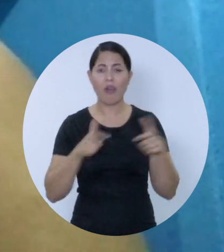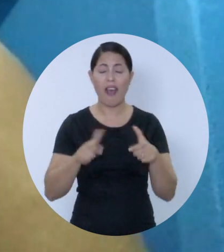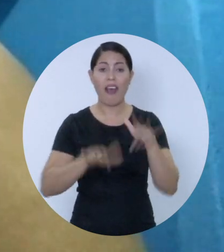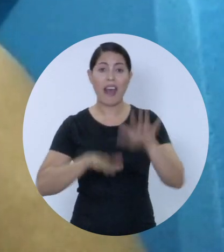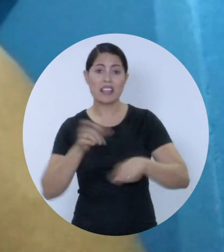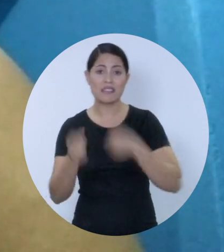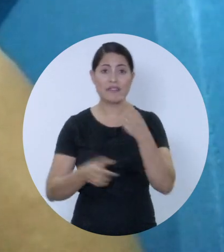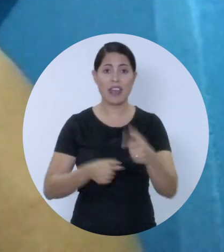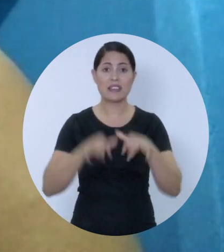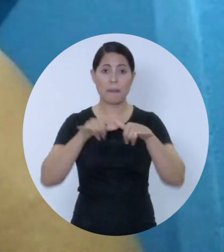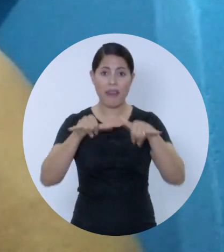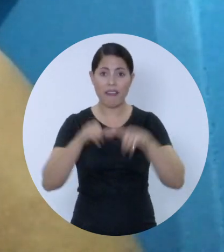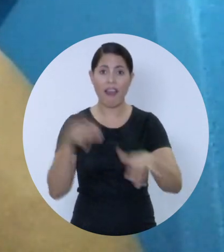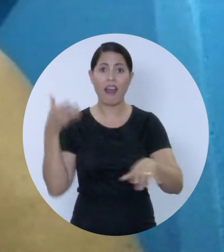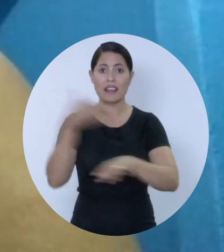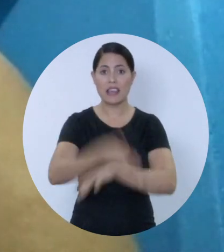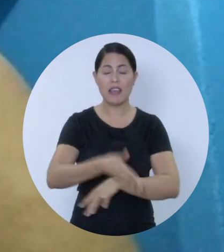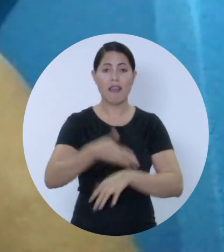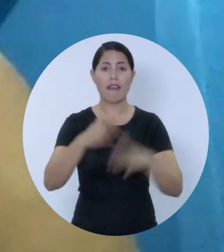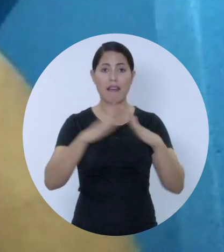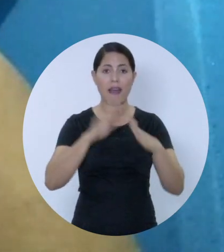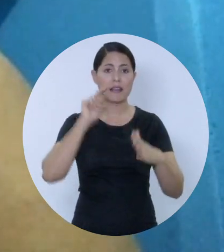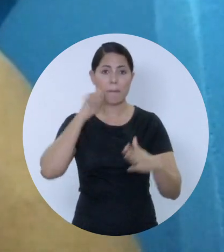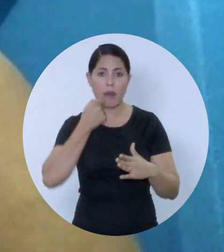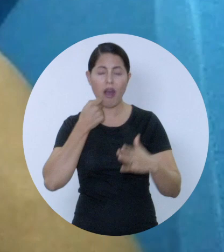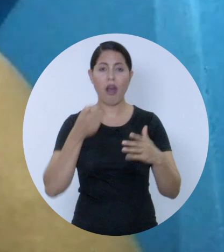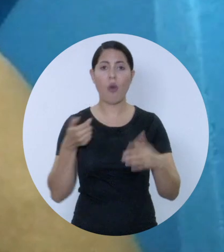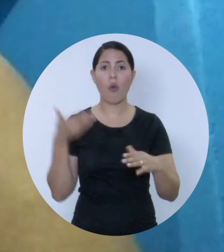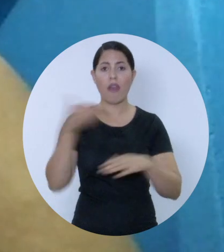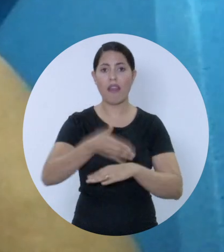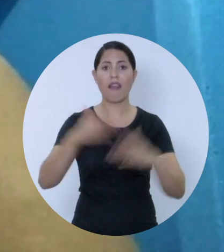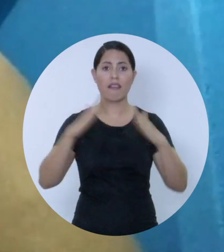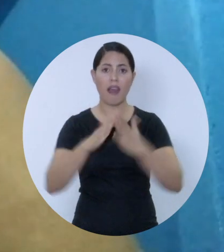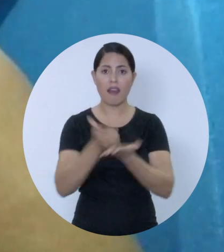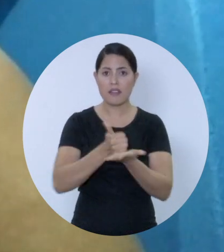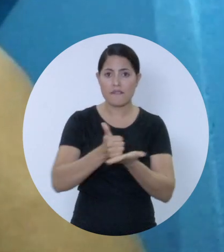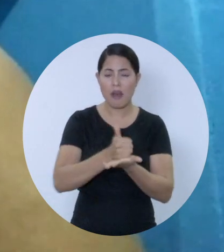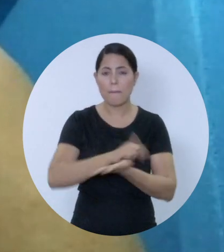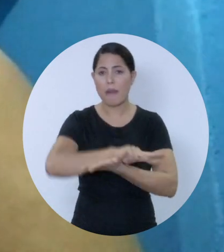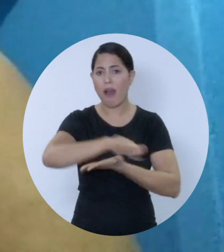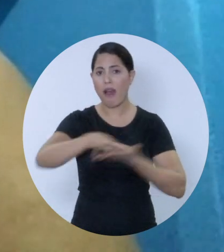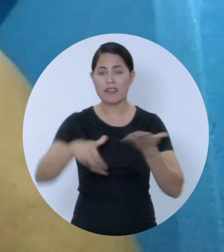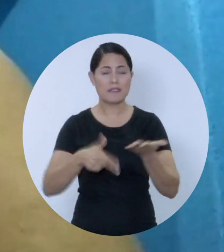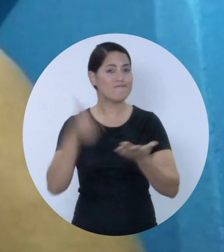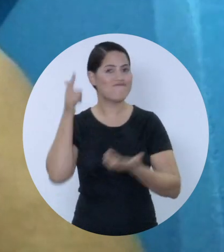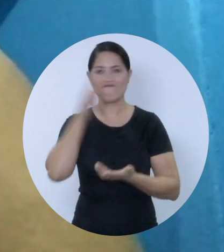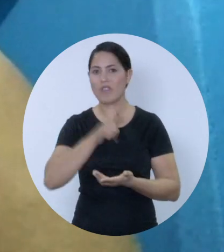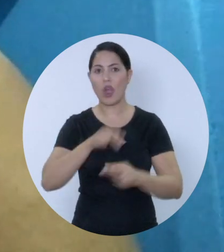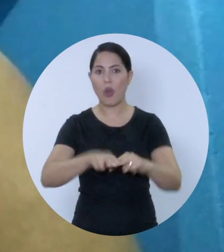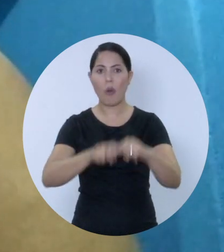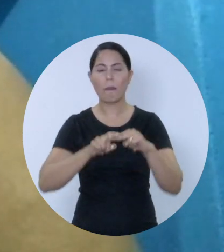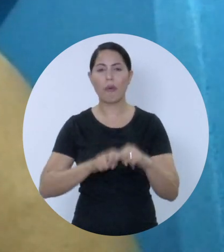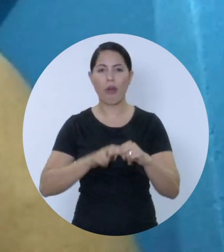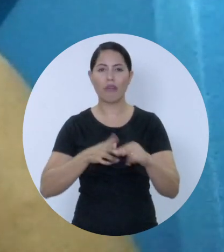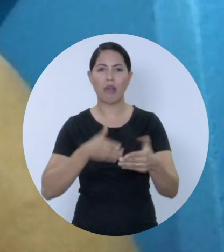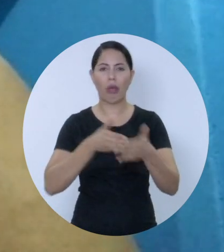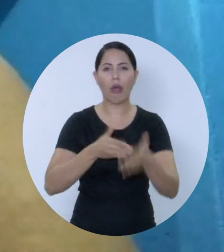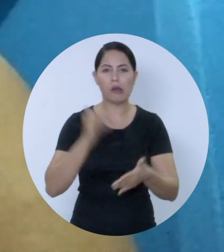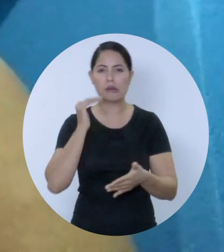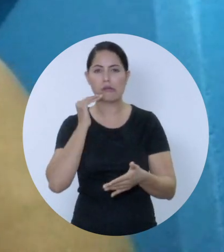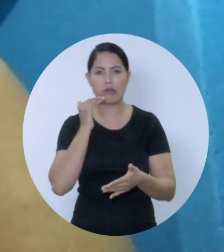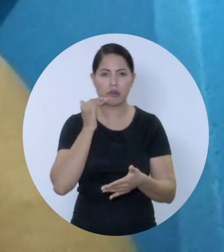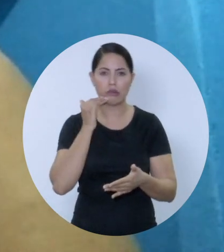vezes para ir no supermercado, para ir numa padaria, para ir numa farmácia. Eu não consigo por causa dos quebra-mola,